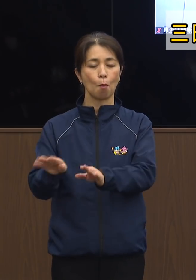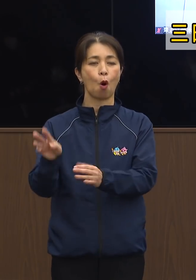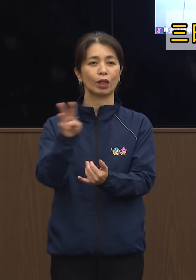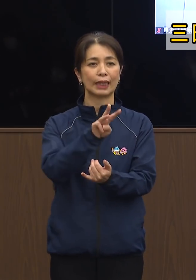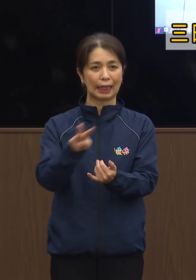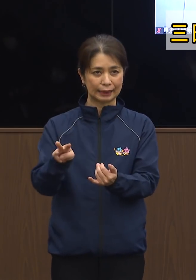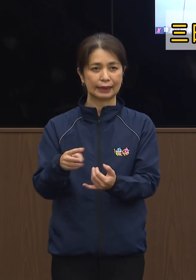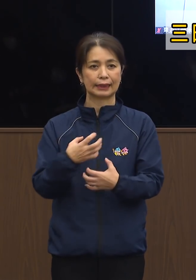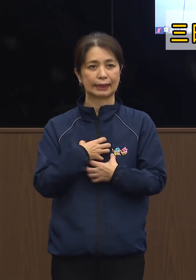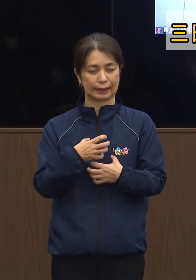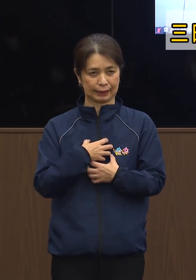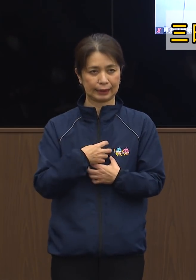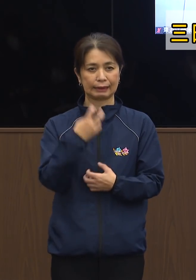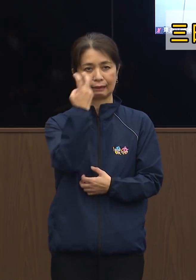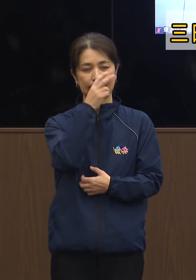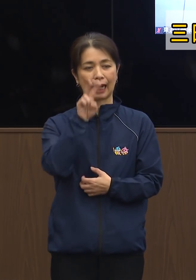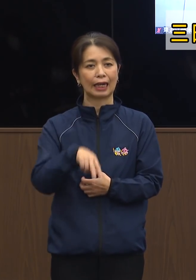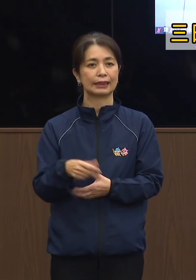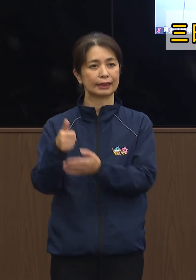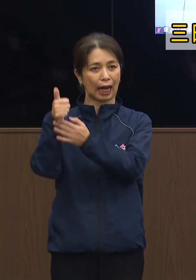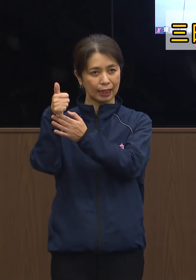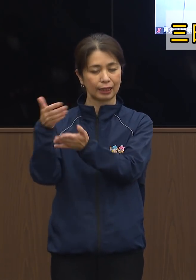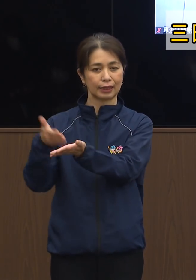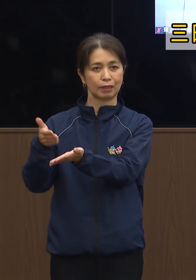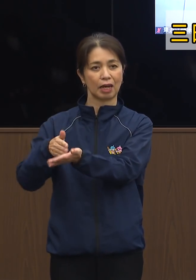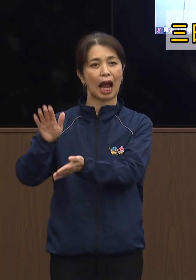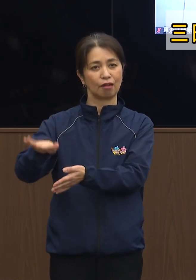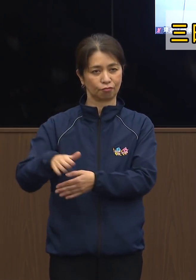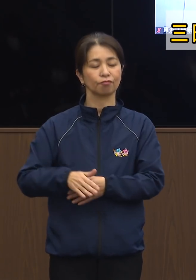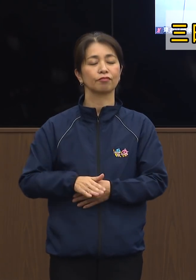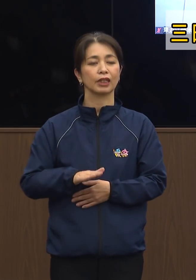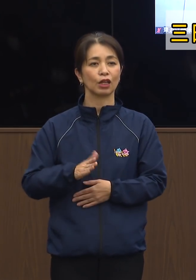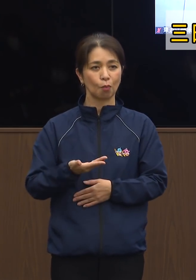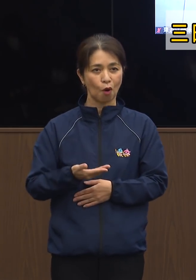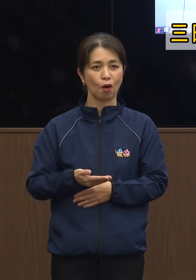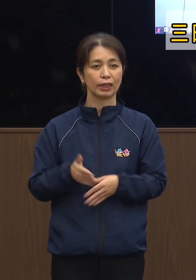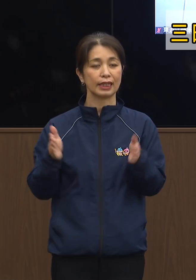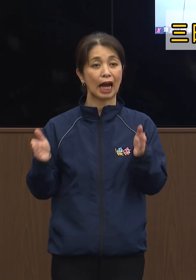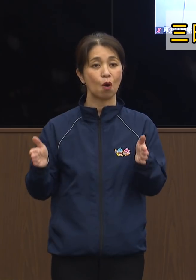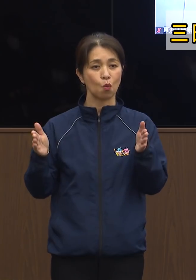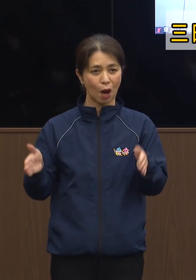思いますが、区域は滋賀県全域を区域とし、期間は